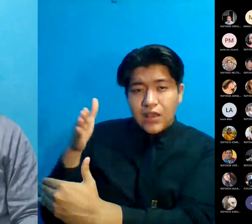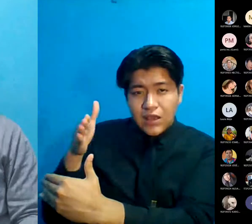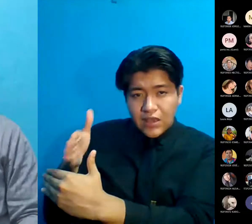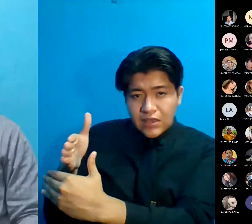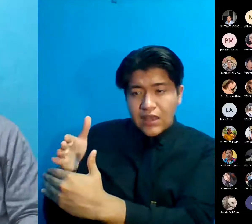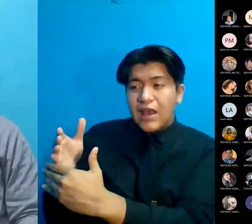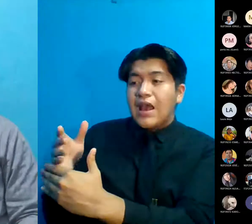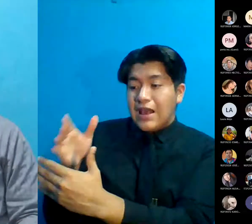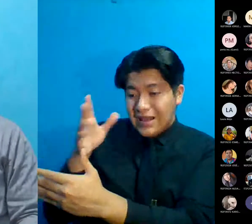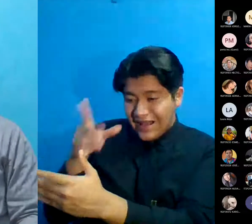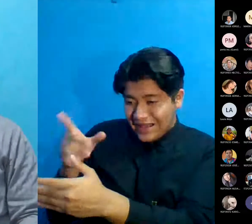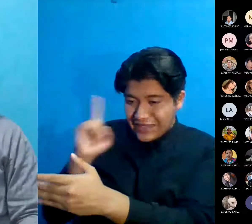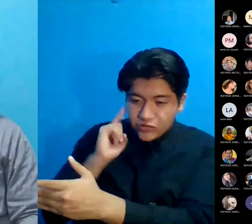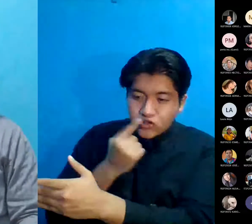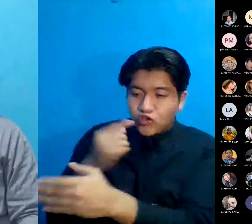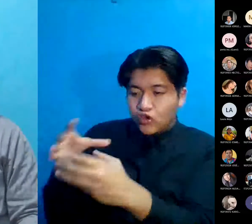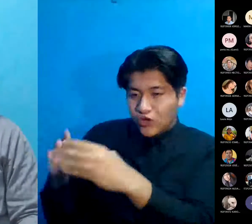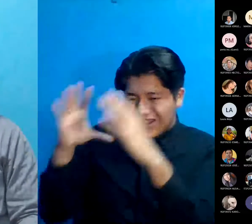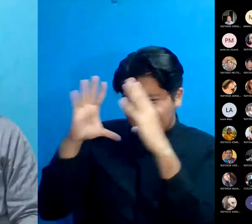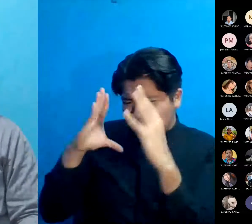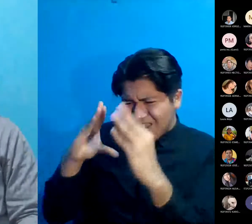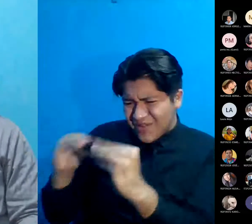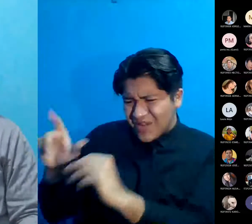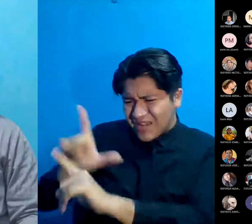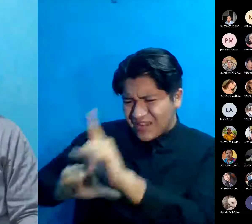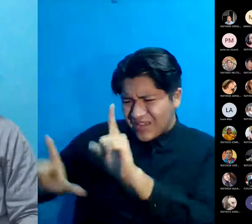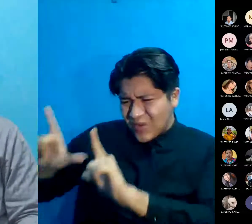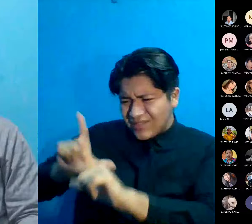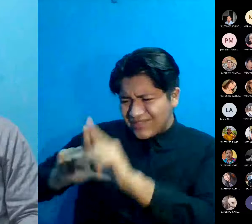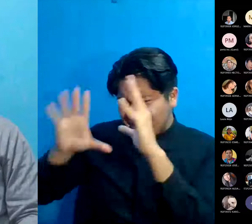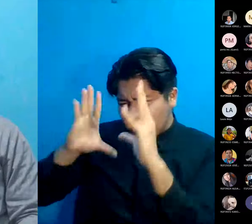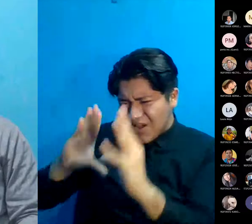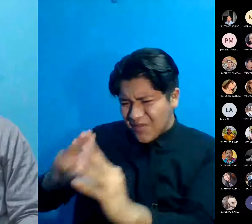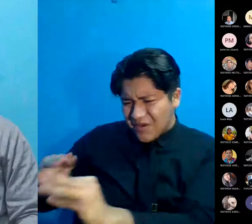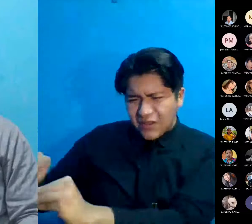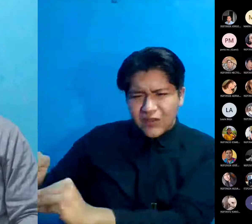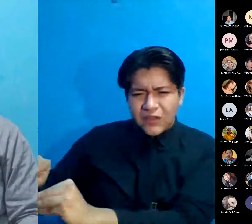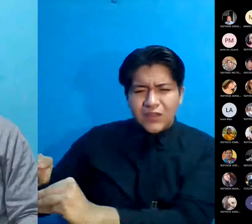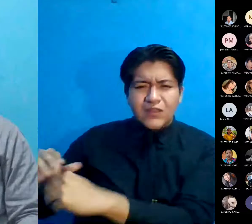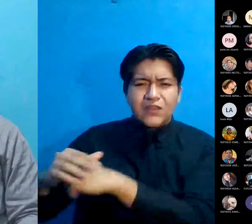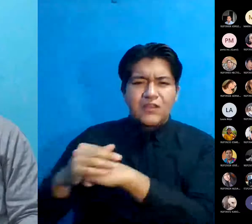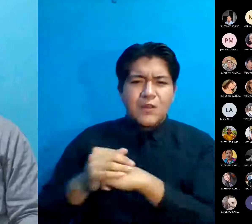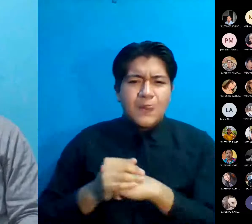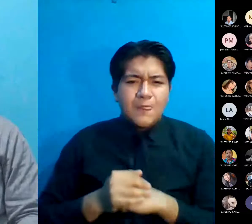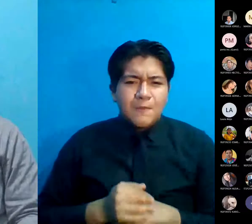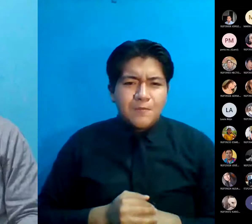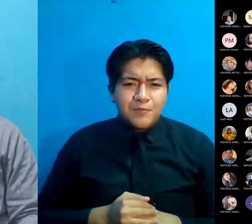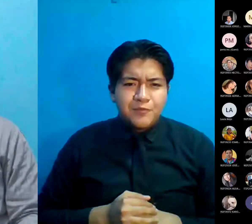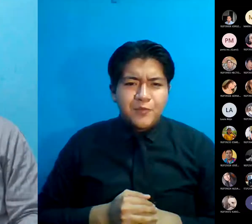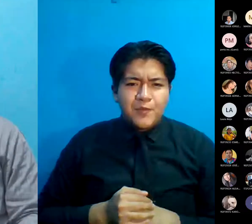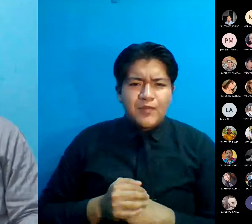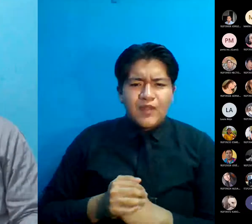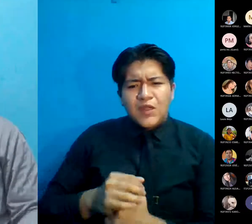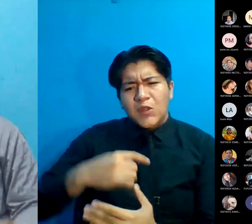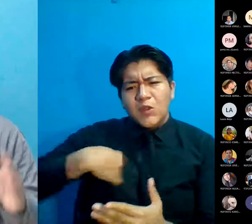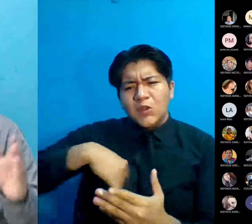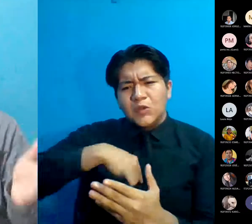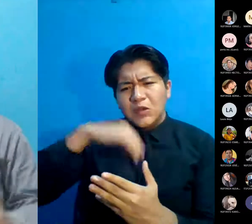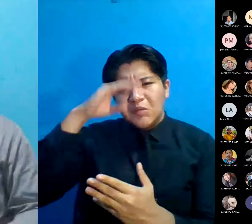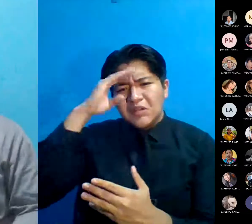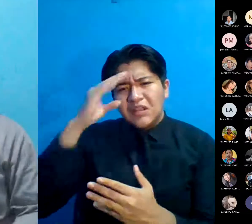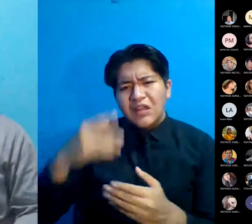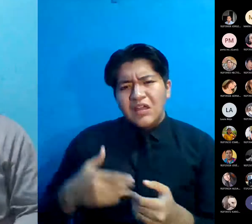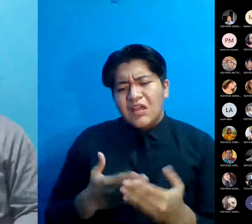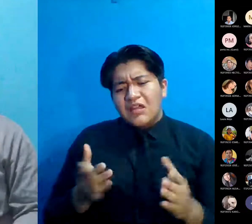pudieran aprender la lengua de señas. De hecho, hay videos, hay documentación, hay imágenes, etcétera. Al respecto, no les voy a decir que mucha, pero realmente es un